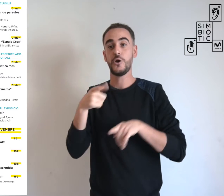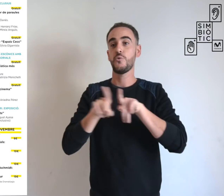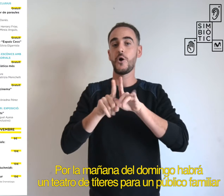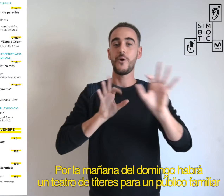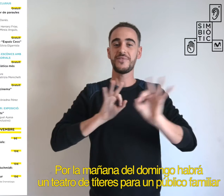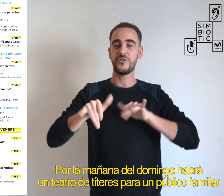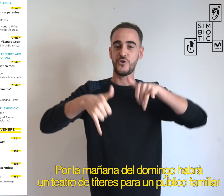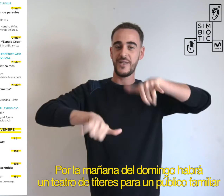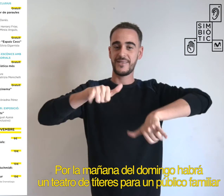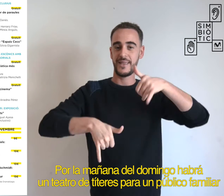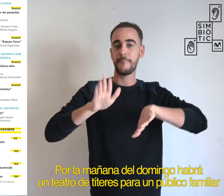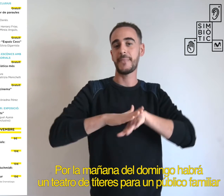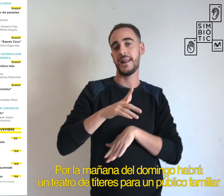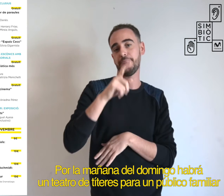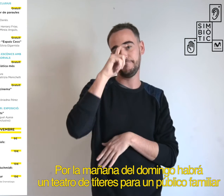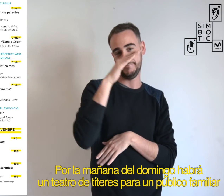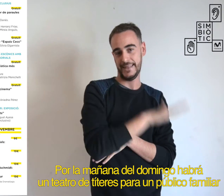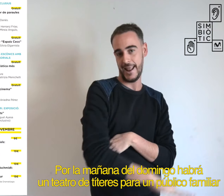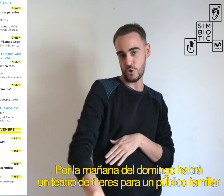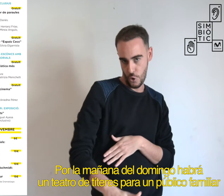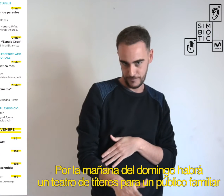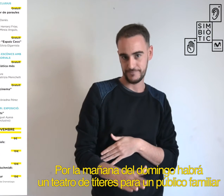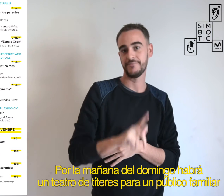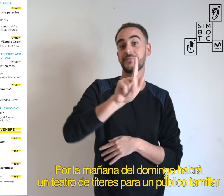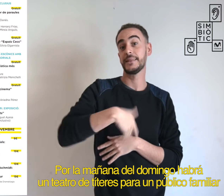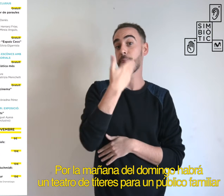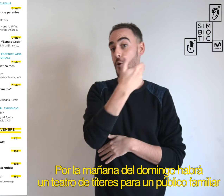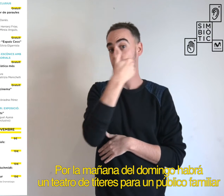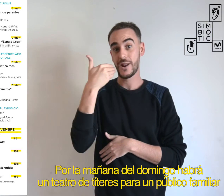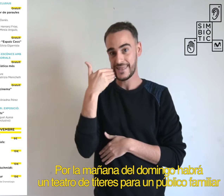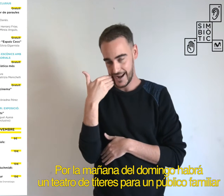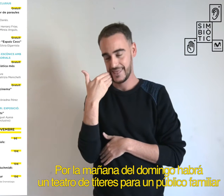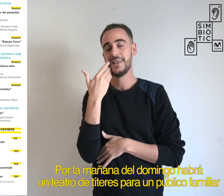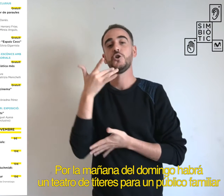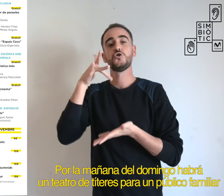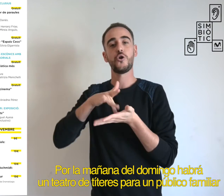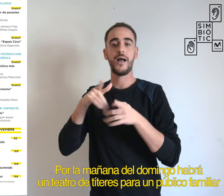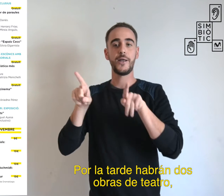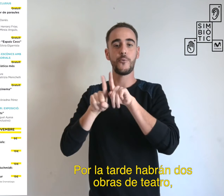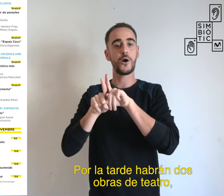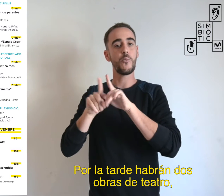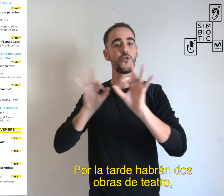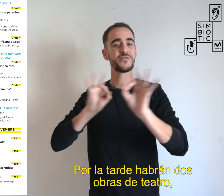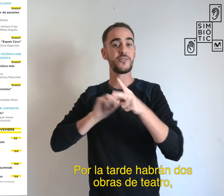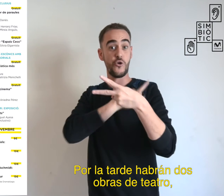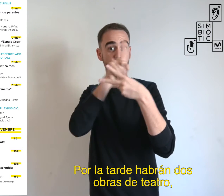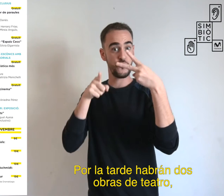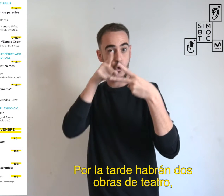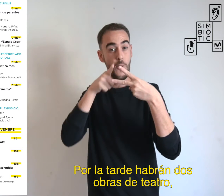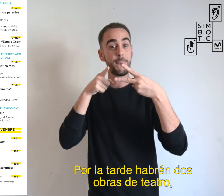Por la mañana del domingo habrá un teatro de títeres para un público familiar. Por la tarde habrán dos obras de